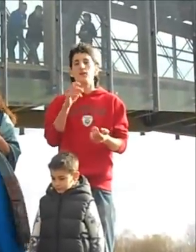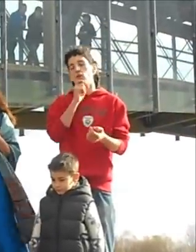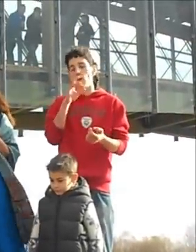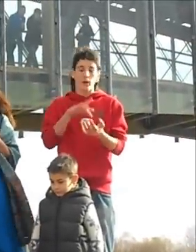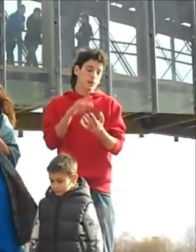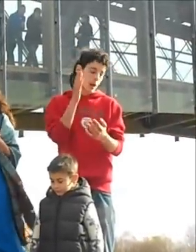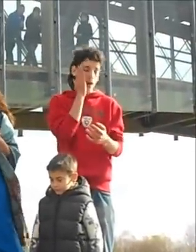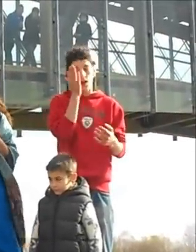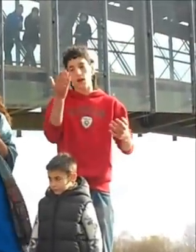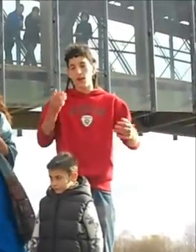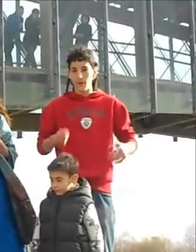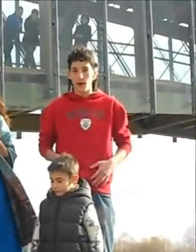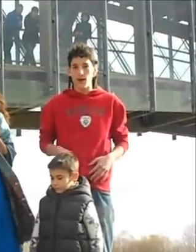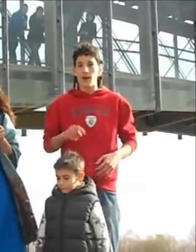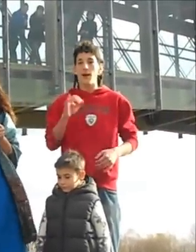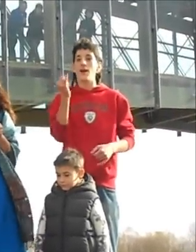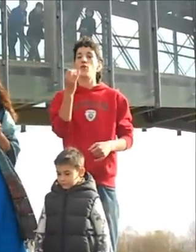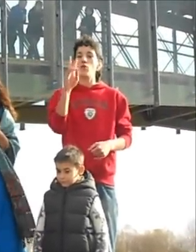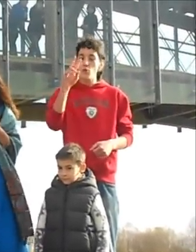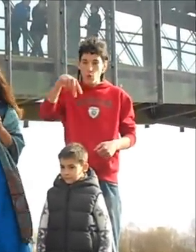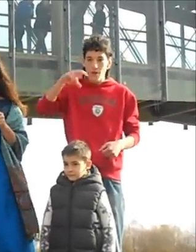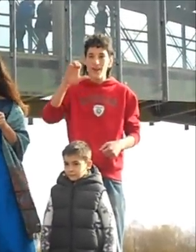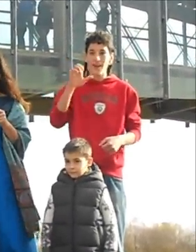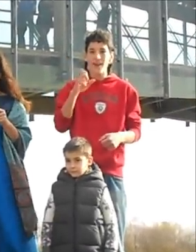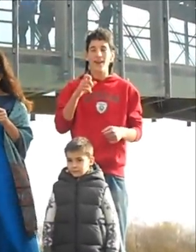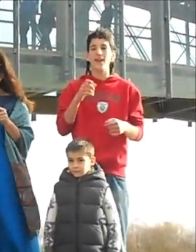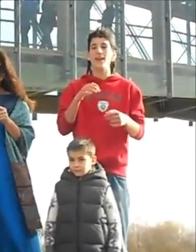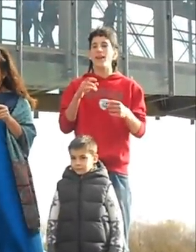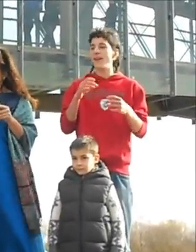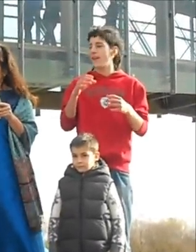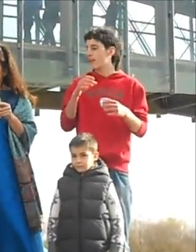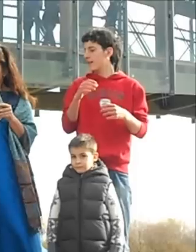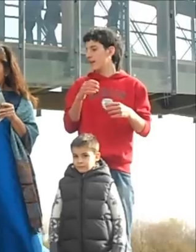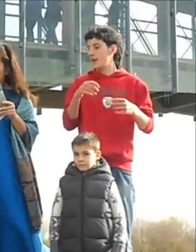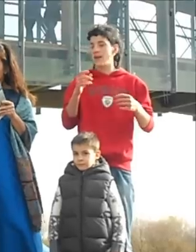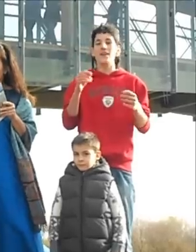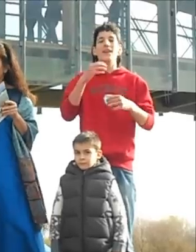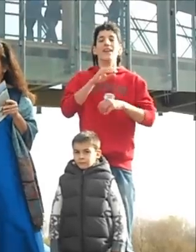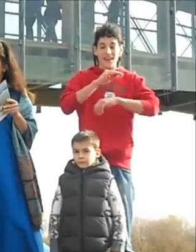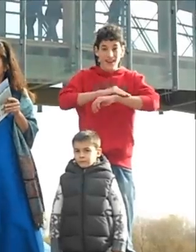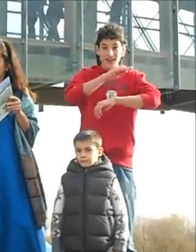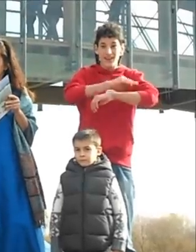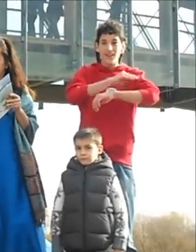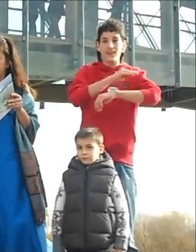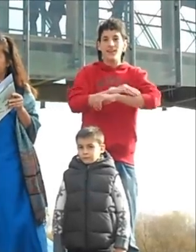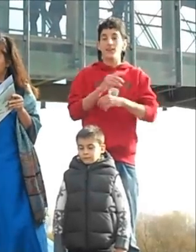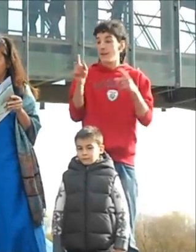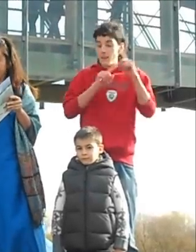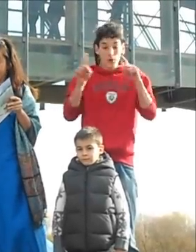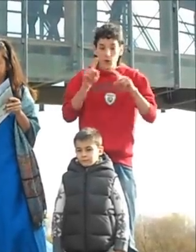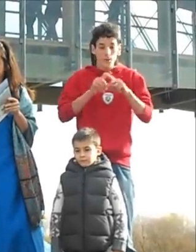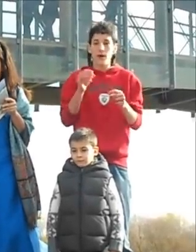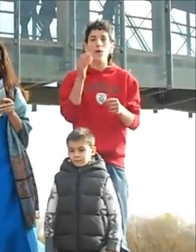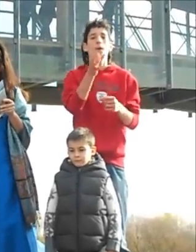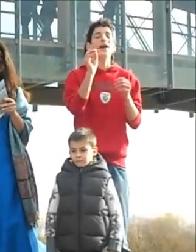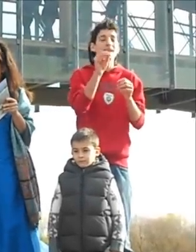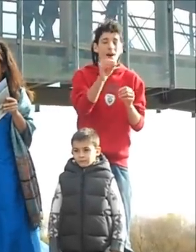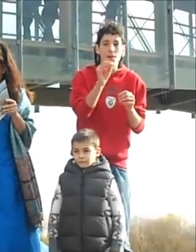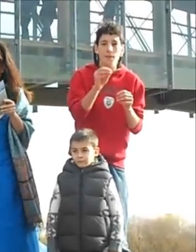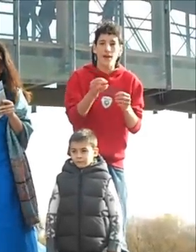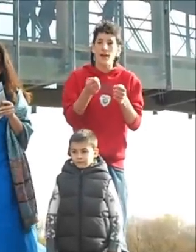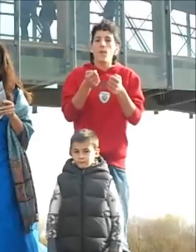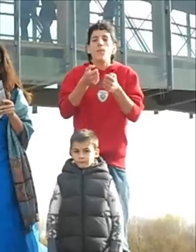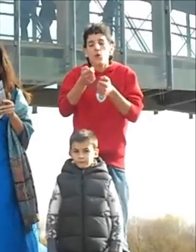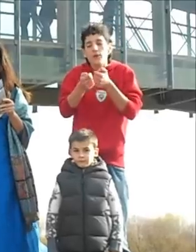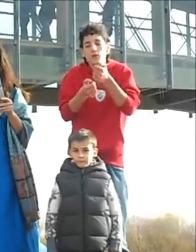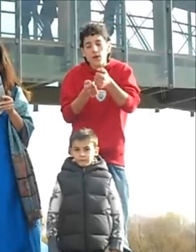ohean etxanda. June, baso igel, jauzkaria, keskaz betea laguna esnatzera datorarin.